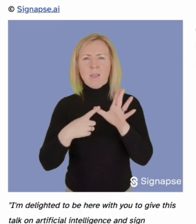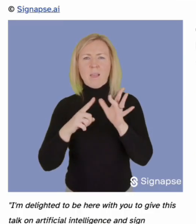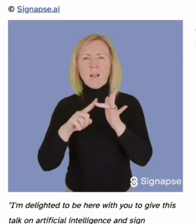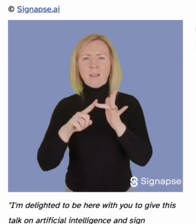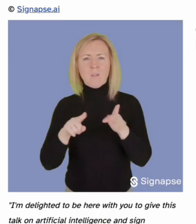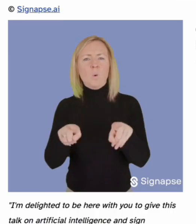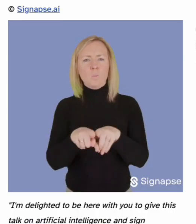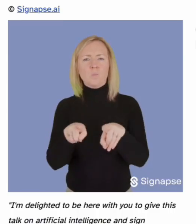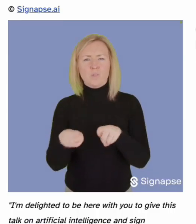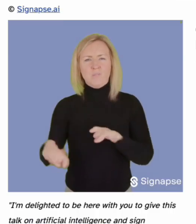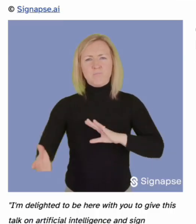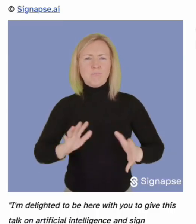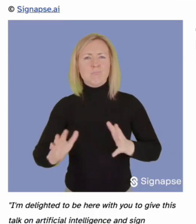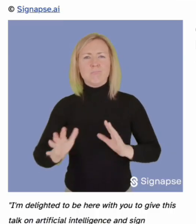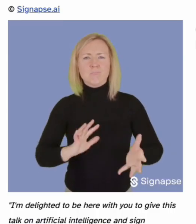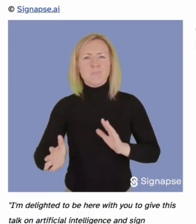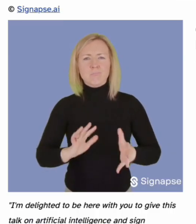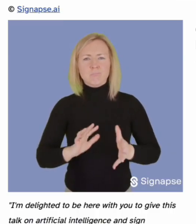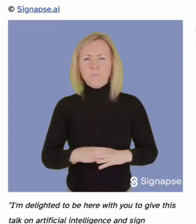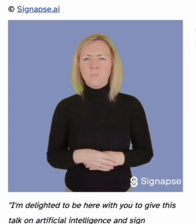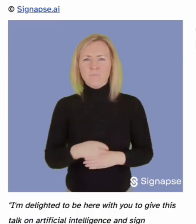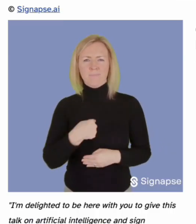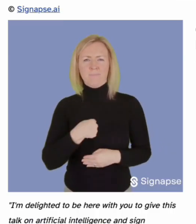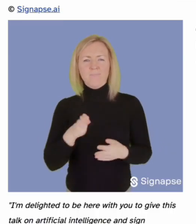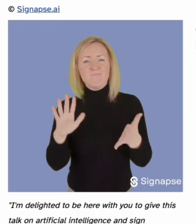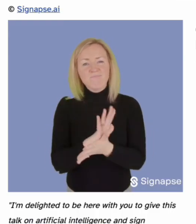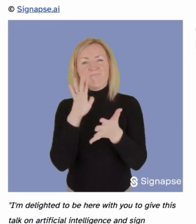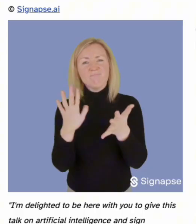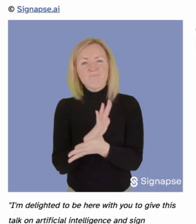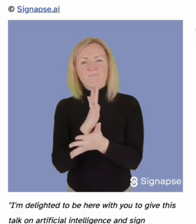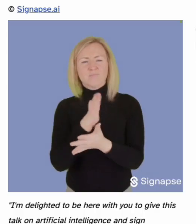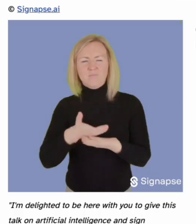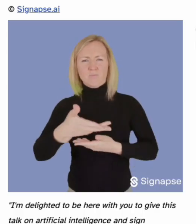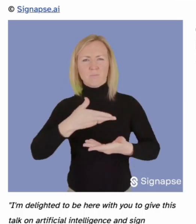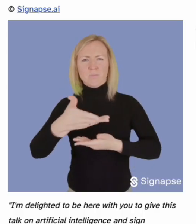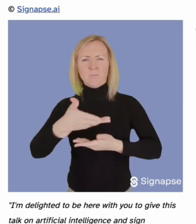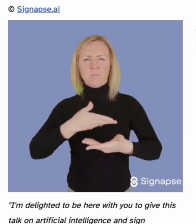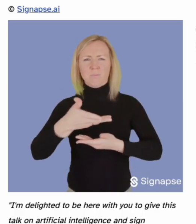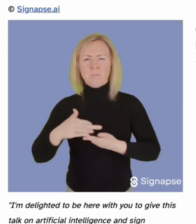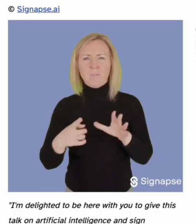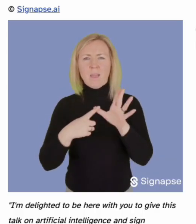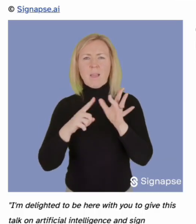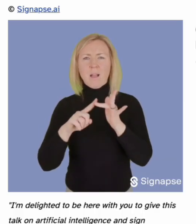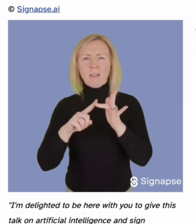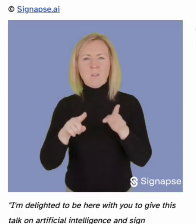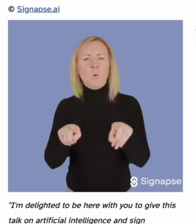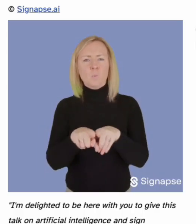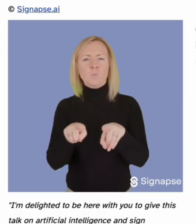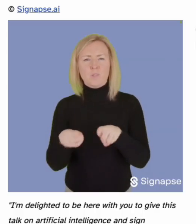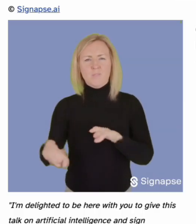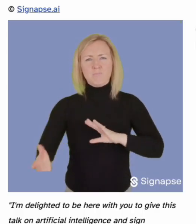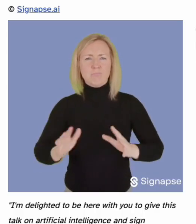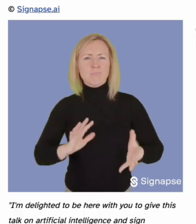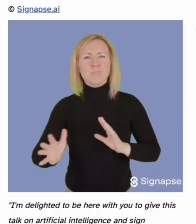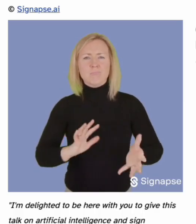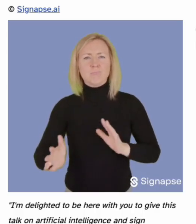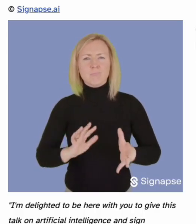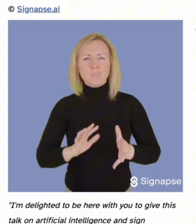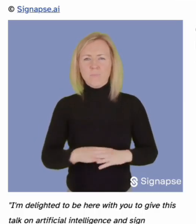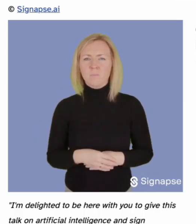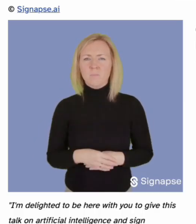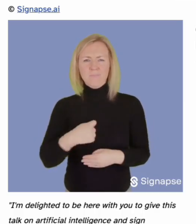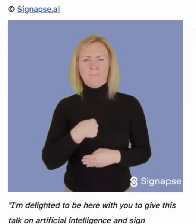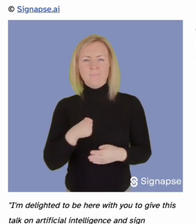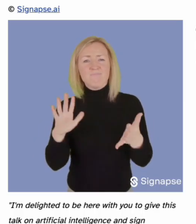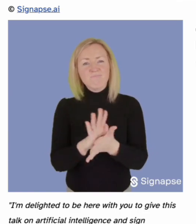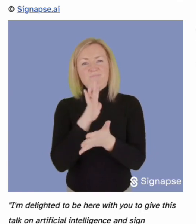intelligence artificielle, on voit sur les réseaux sociaux où on a un petit doute avec les images, les vidéos, est-ce que c'est généré par l'intelligence